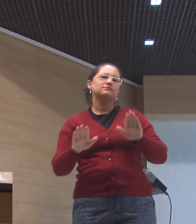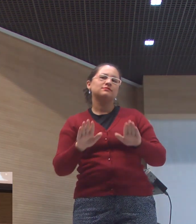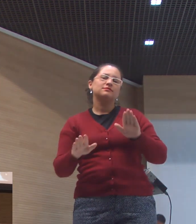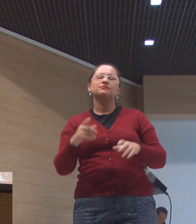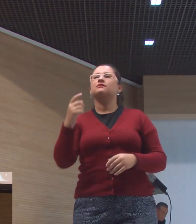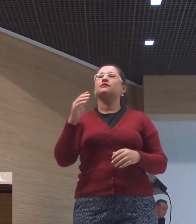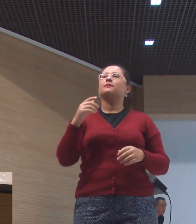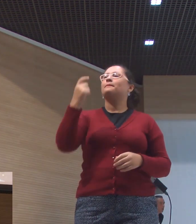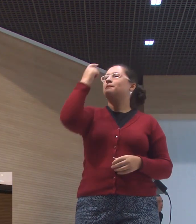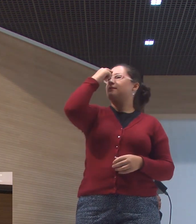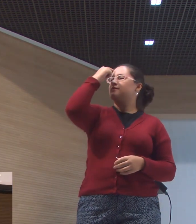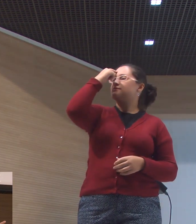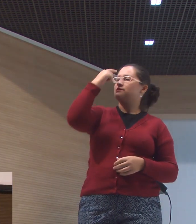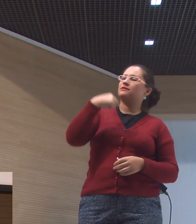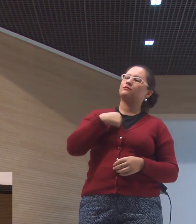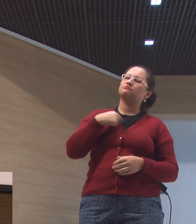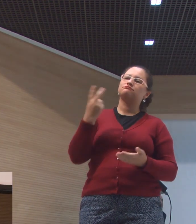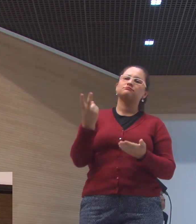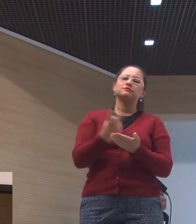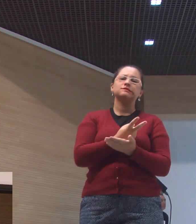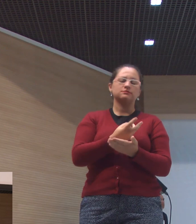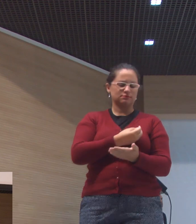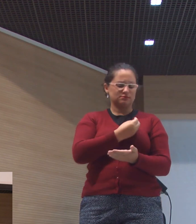em algum momento da nossa vida.